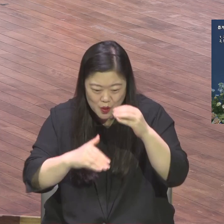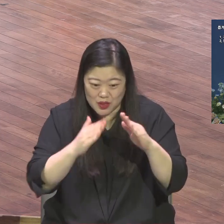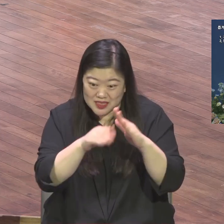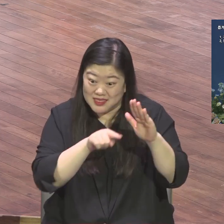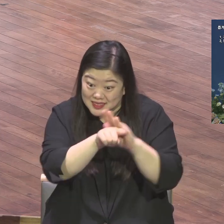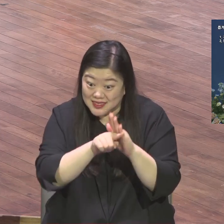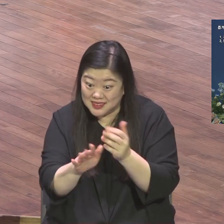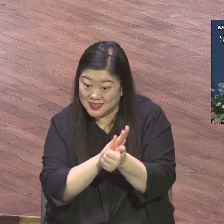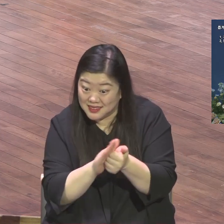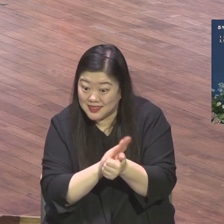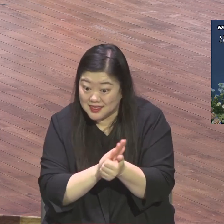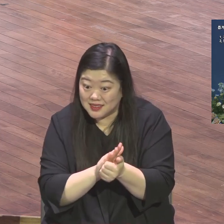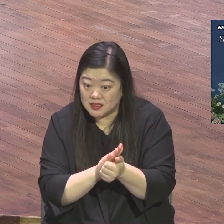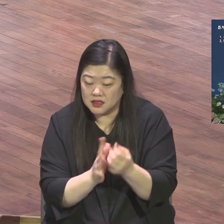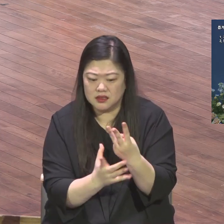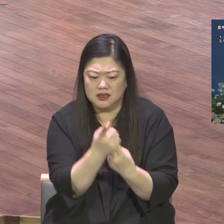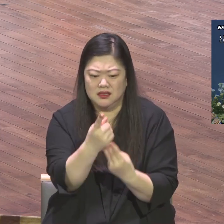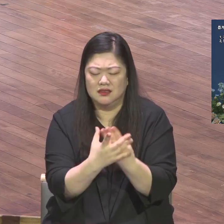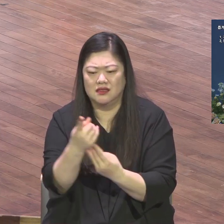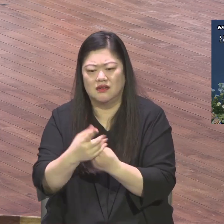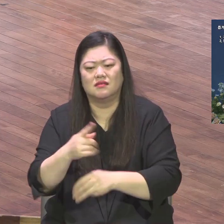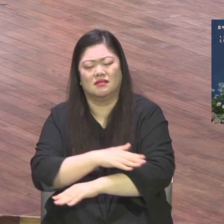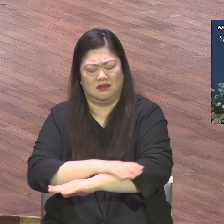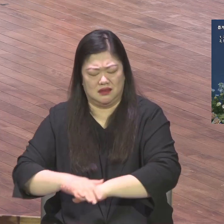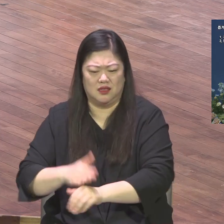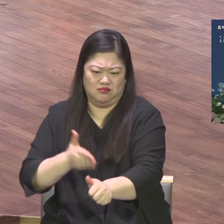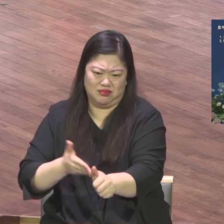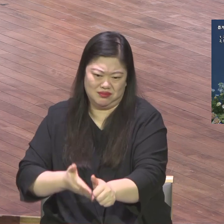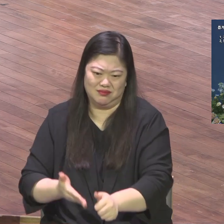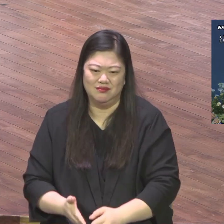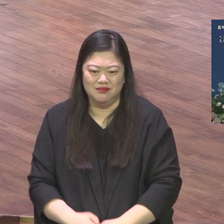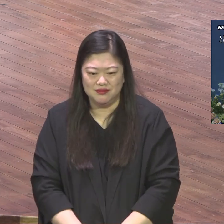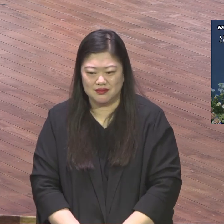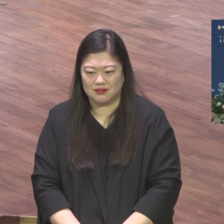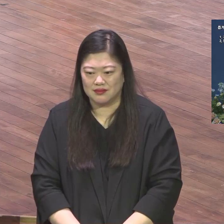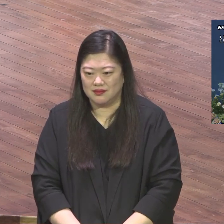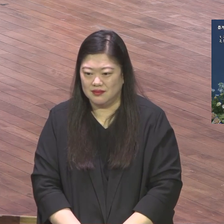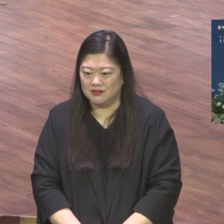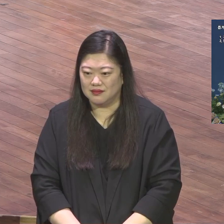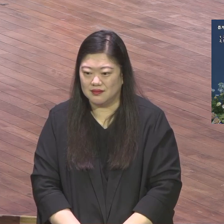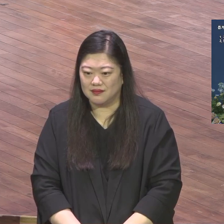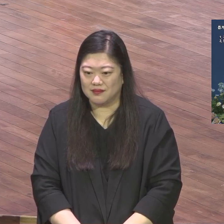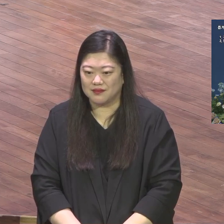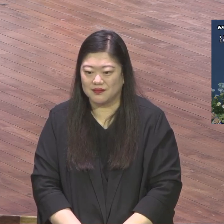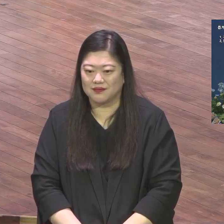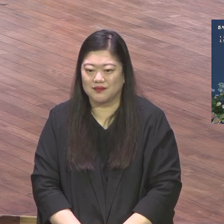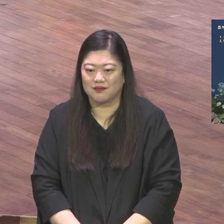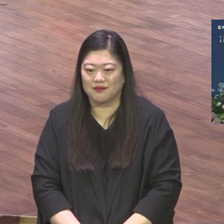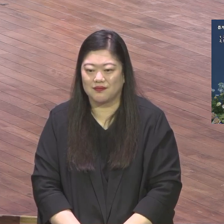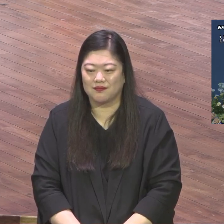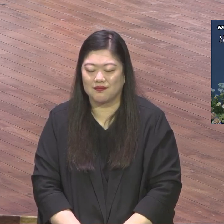2.3.7 나라 5천 종교 복음을 위해서 2.3.7 장로를 세우는 이런 영적 즉 현장에서